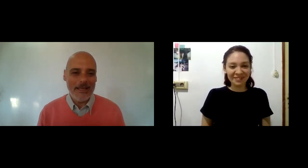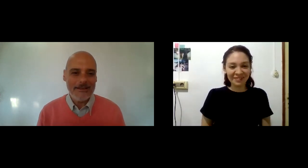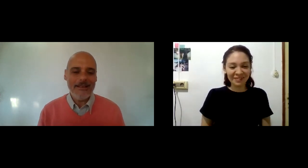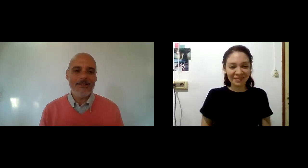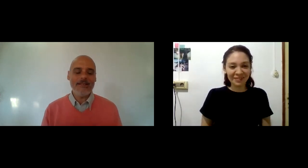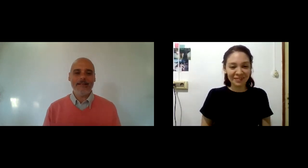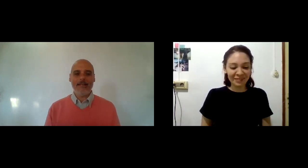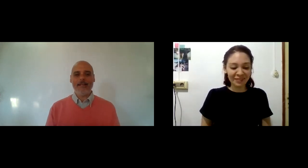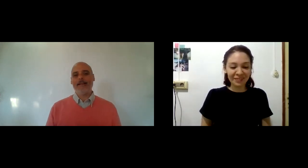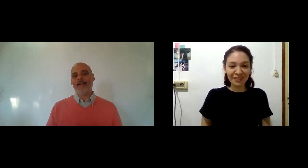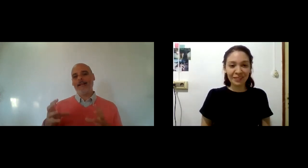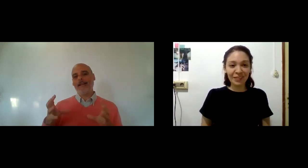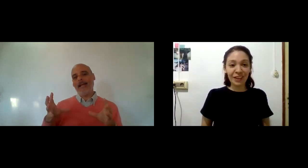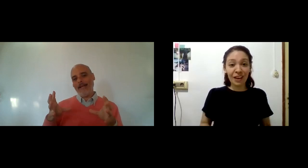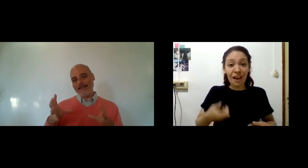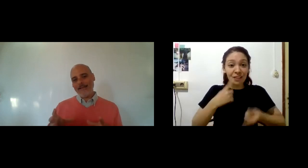Bien, entonces